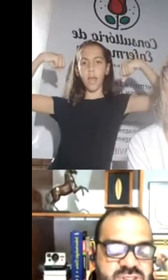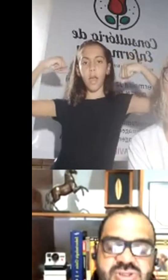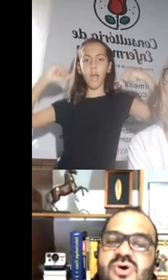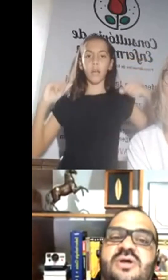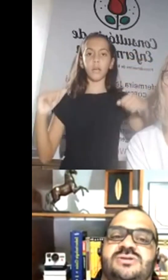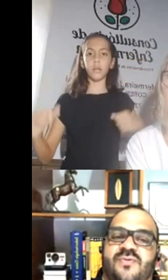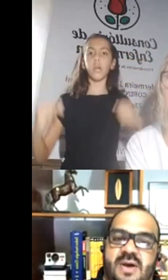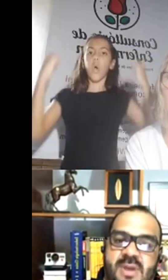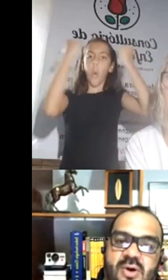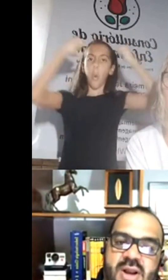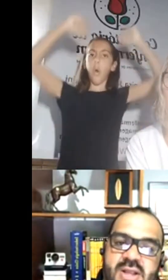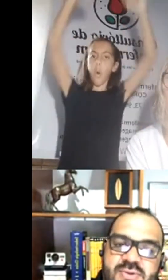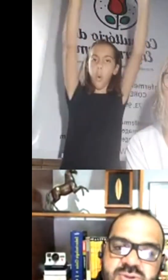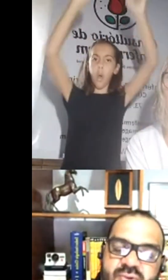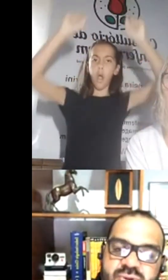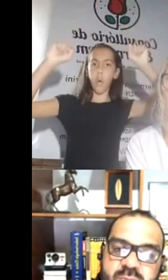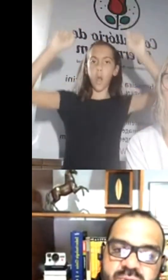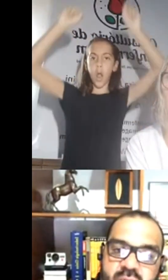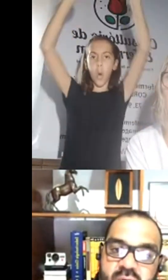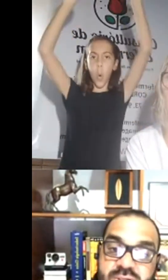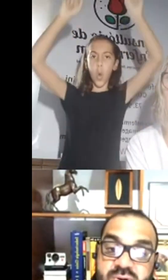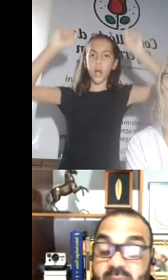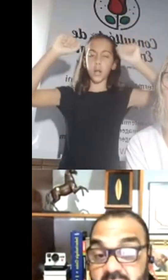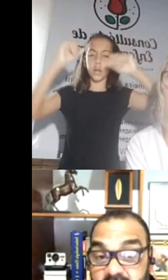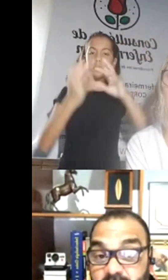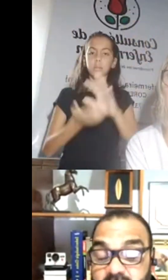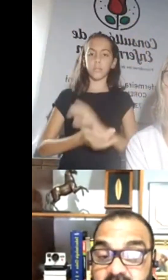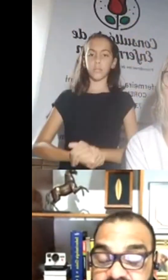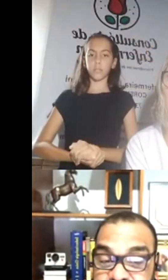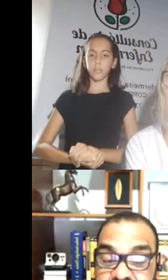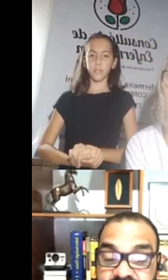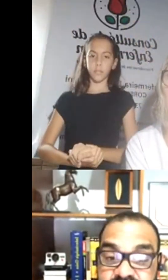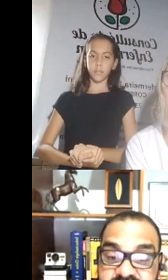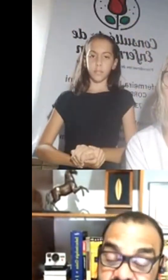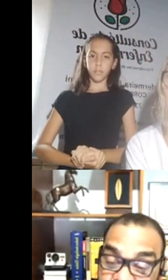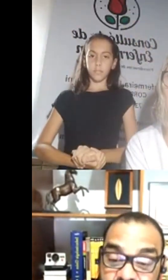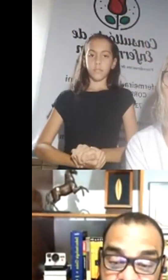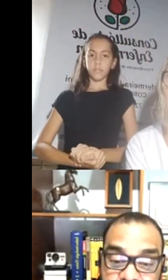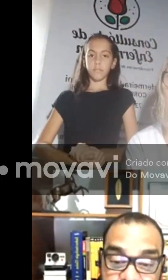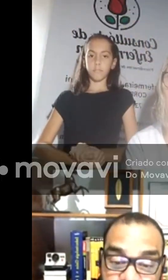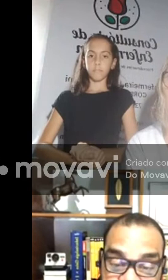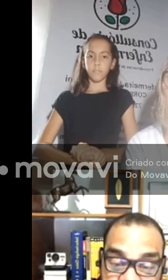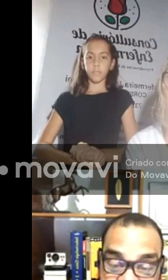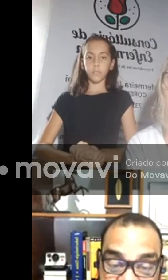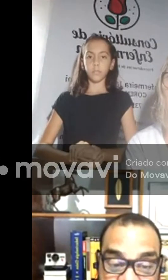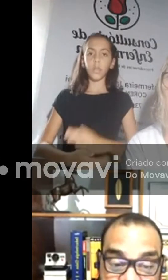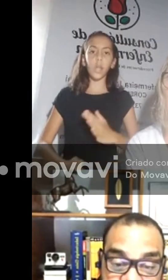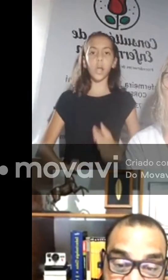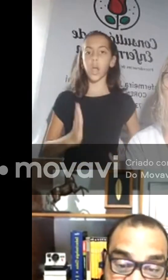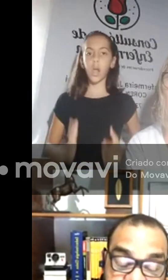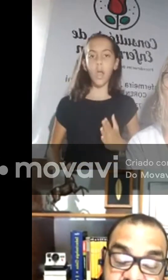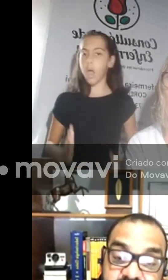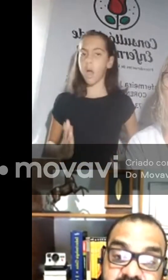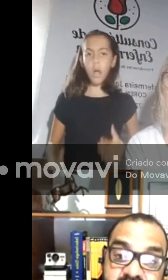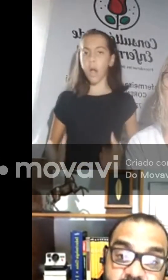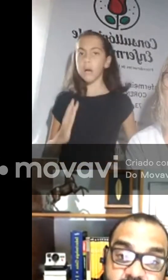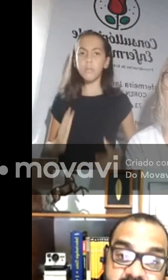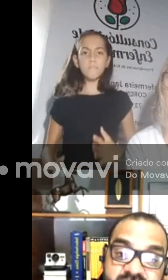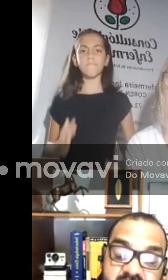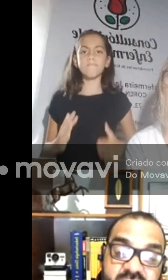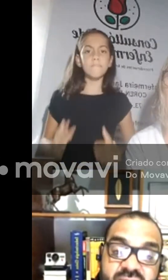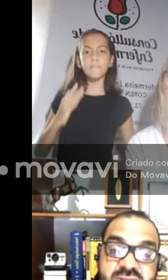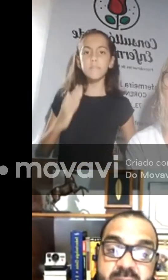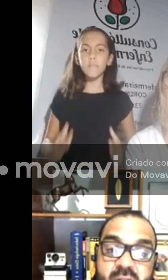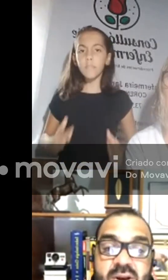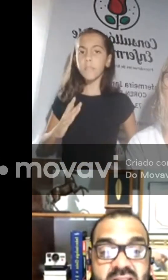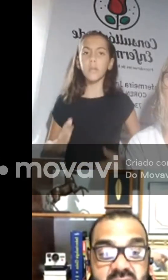por si só, isso vai melhorando o seu fator imunológico. A atividade física, eu vi uma reportagem em uns artigos que a